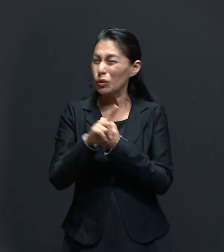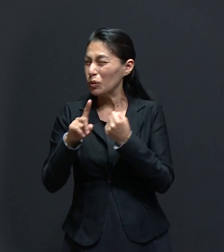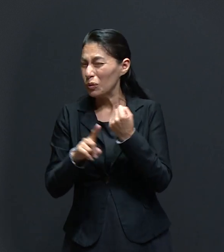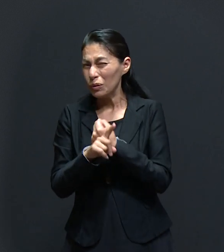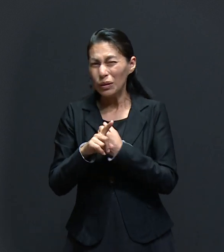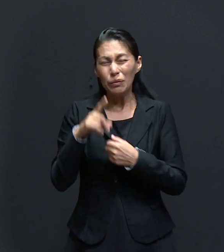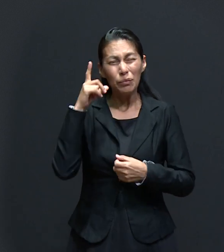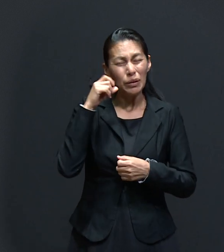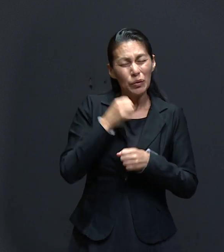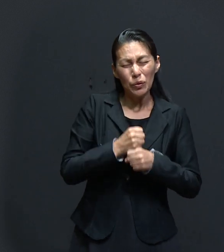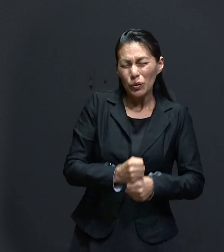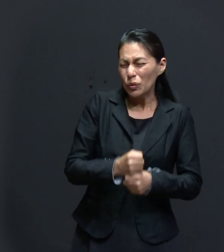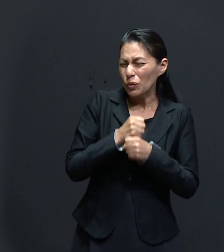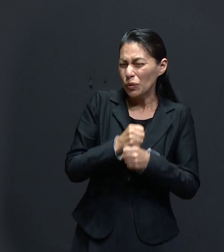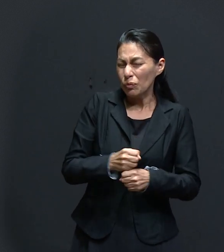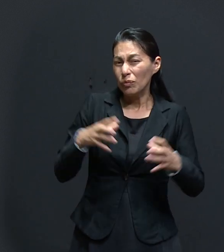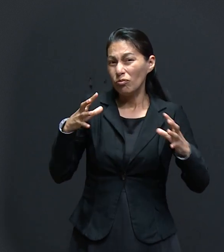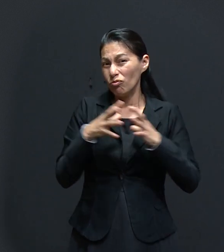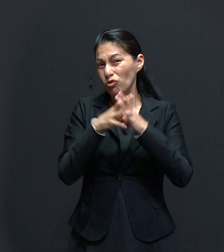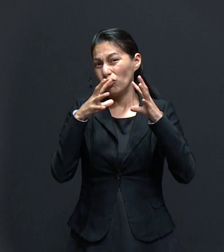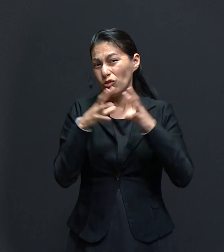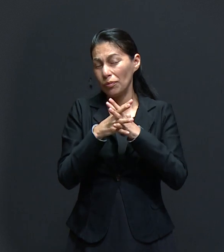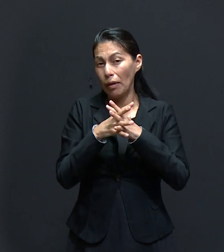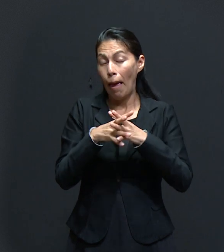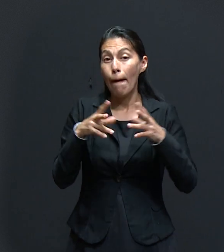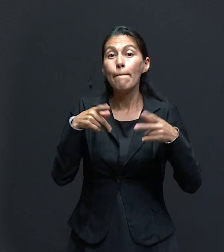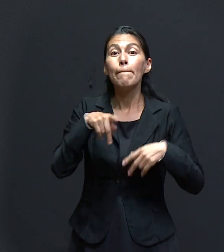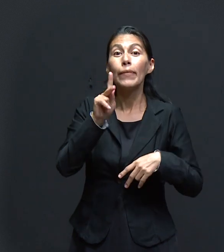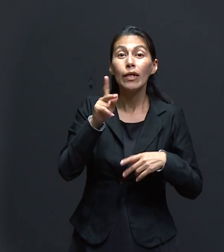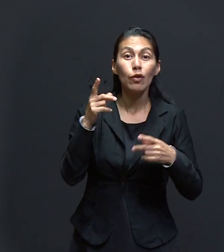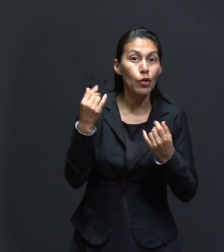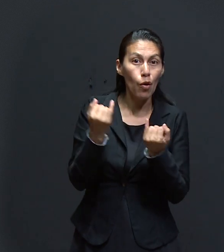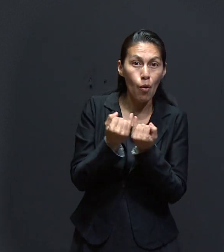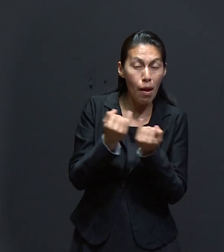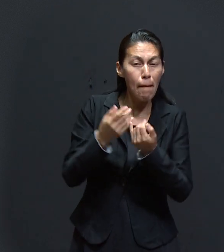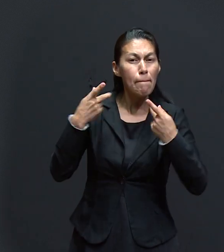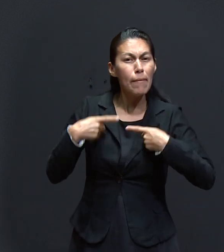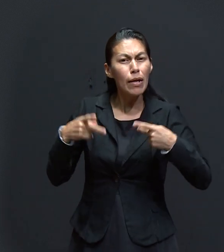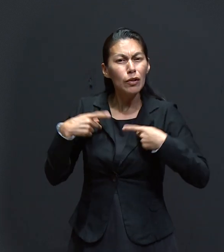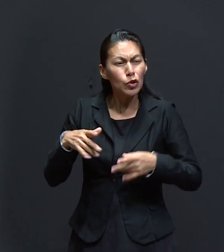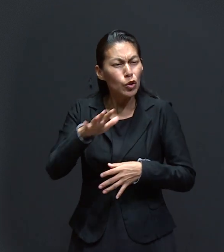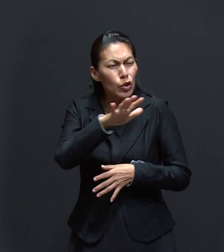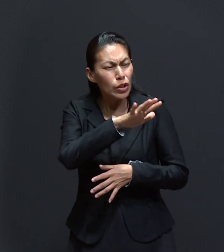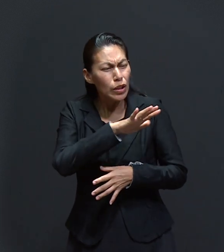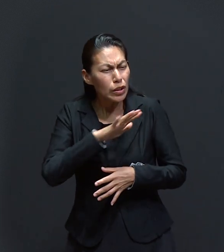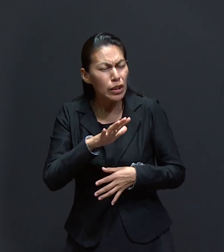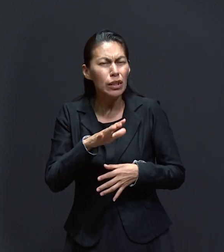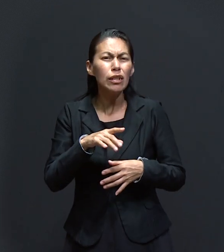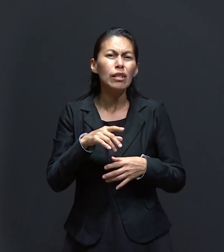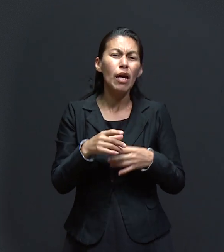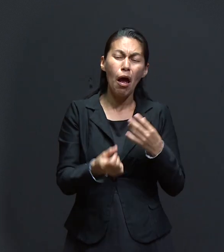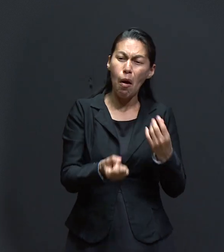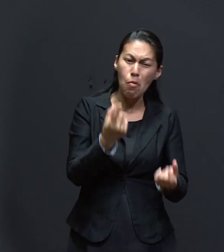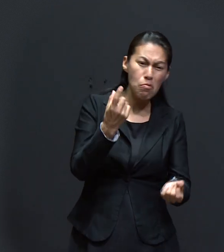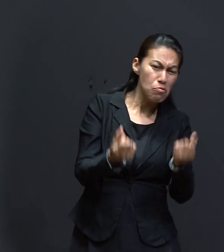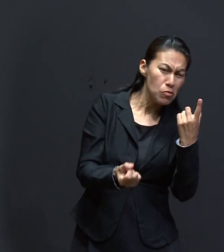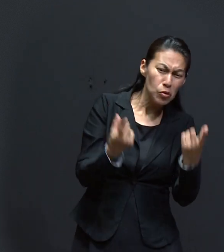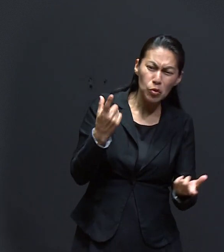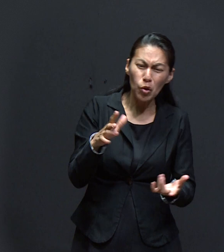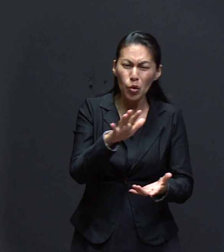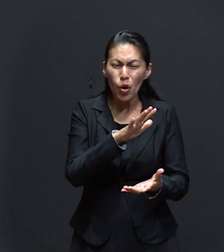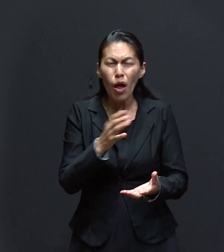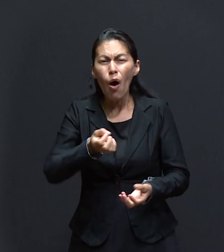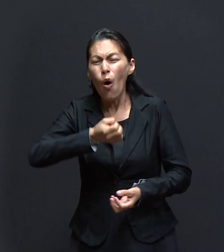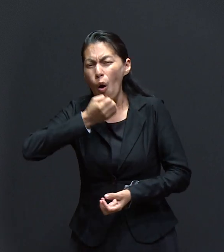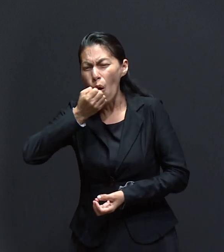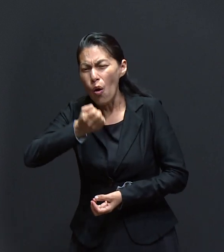habrían seguidores que estarían orando y haciendo brillar su reino en medio de la confusión de este